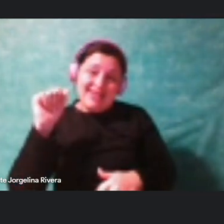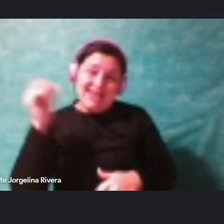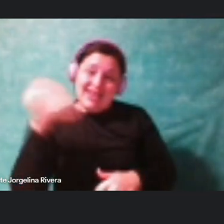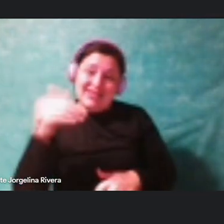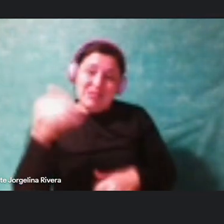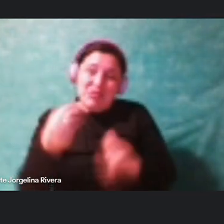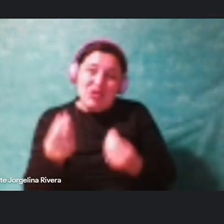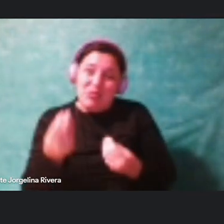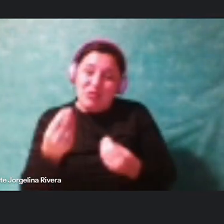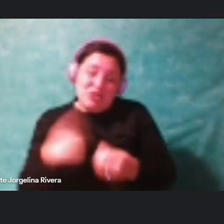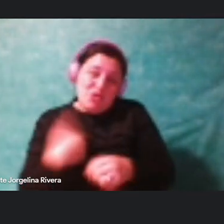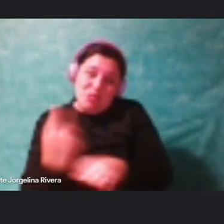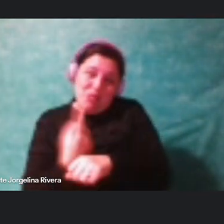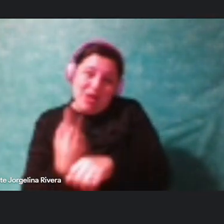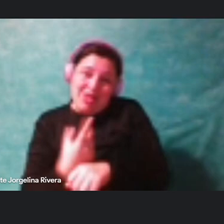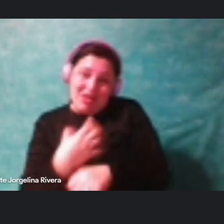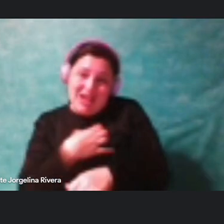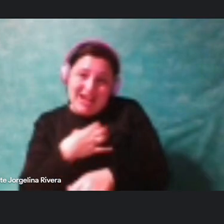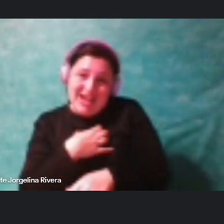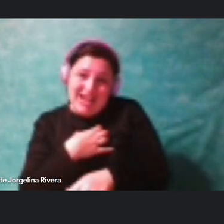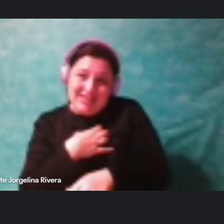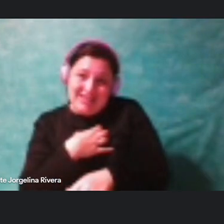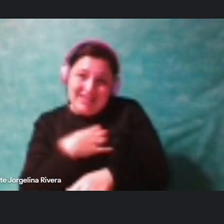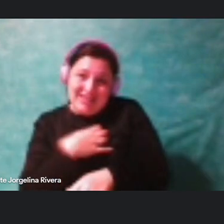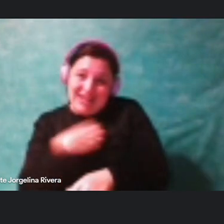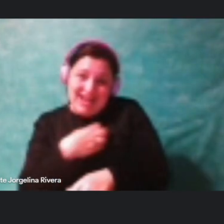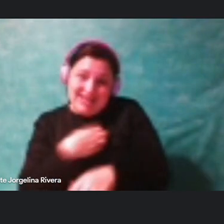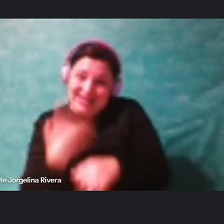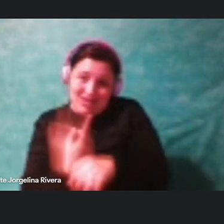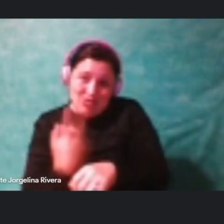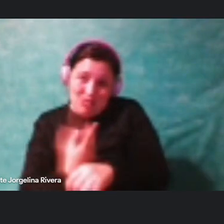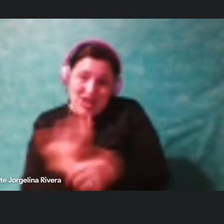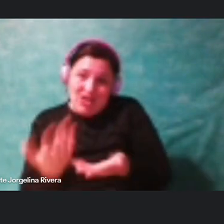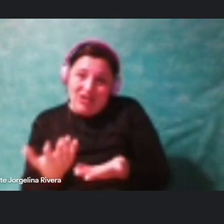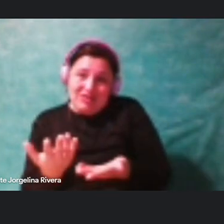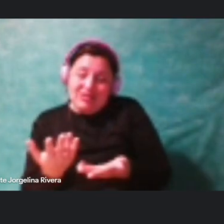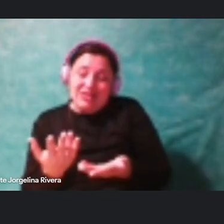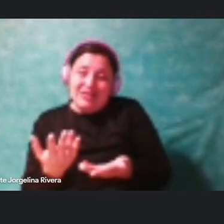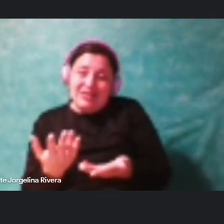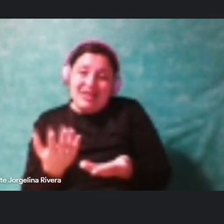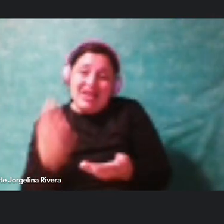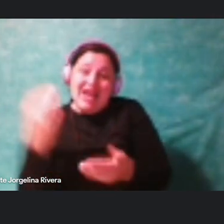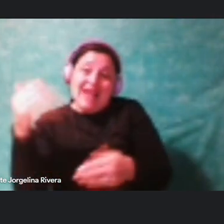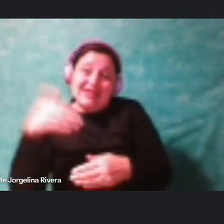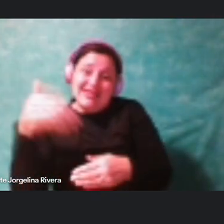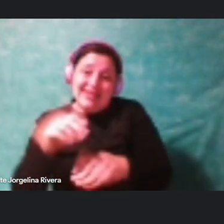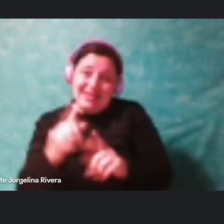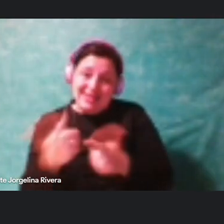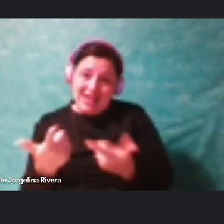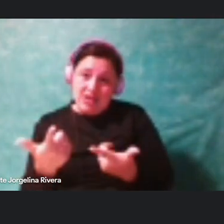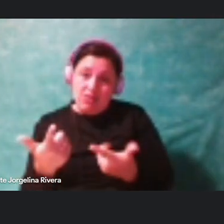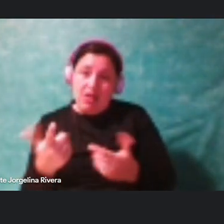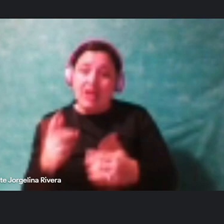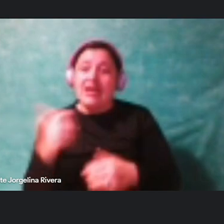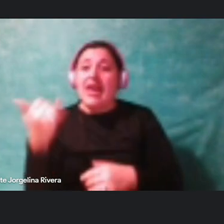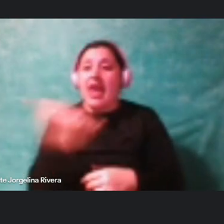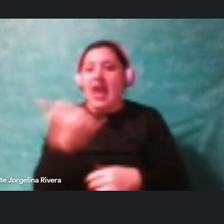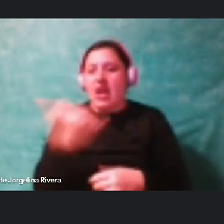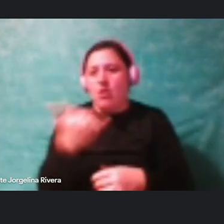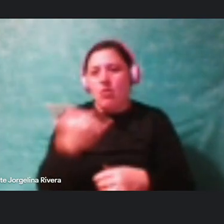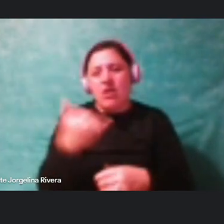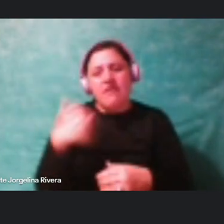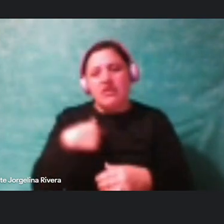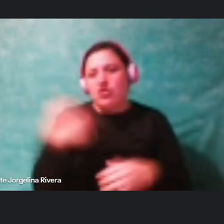que no va a haber clase sincrónica. Así que el martes no hay asistencia. Pero los jueves no tomo